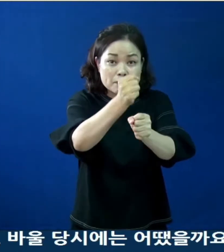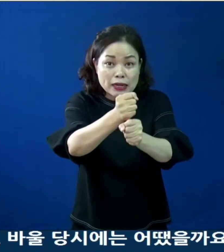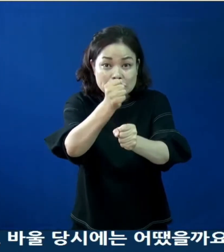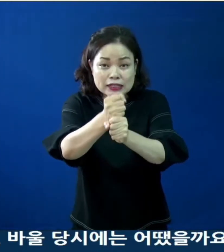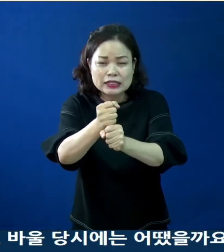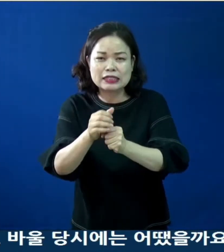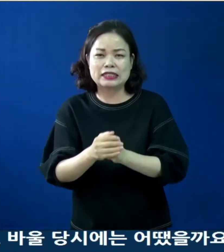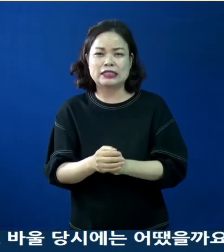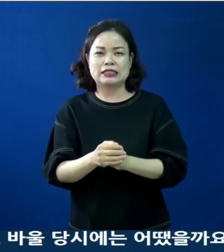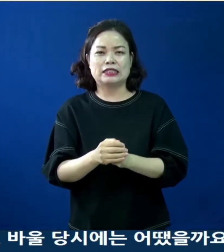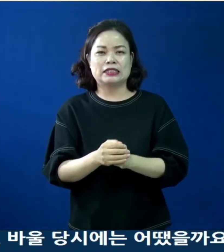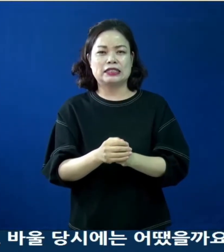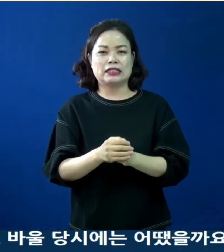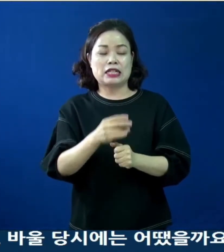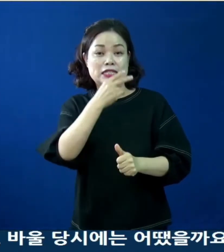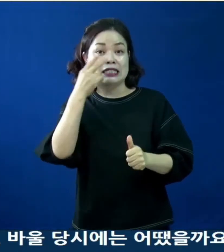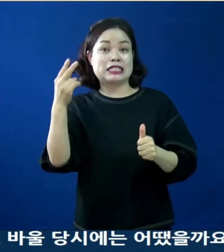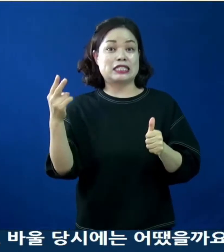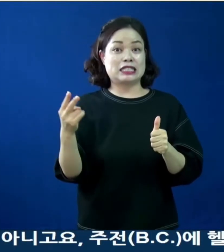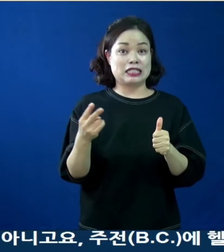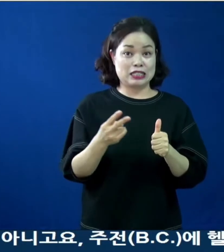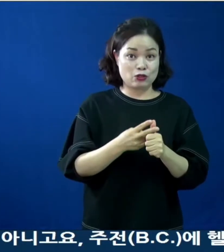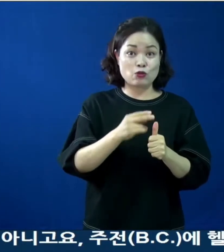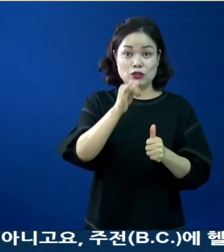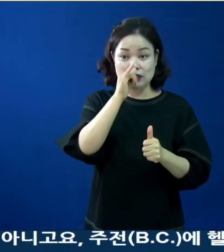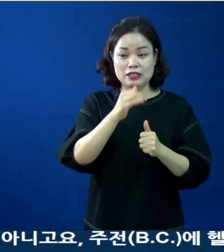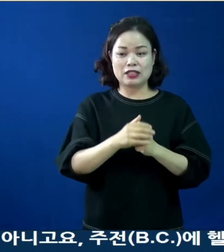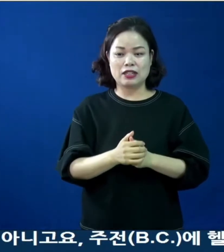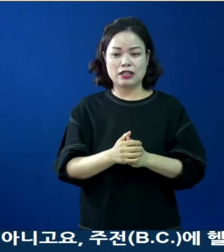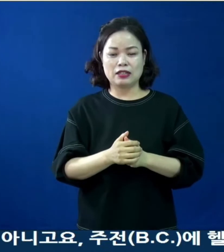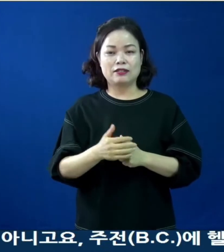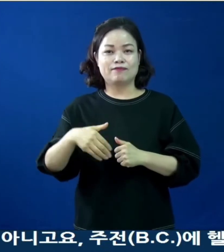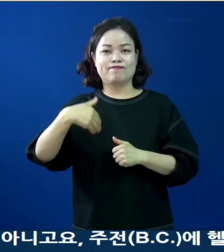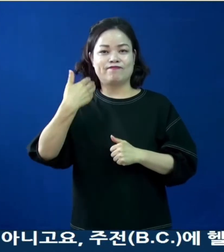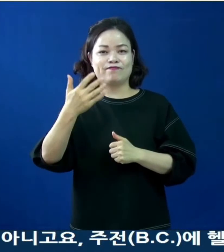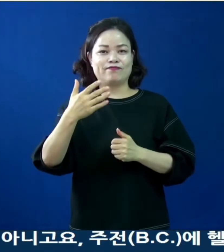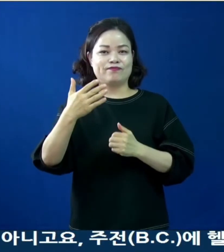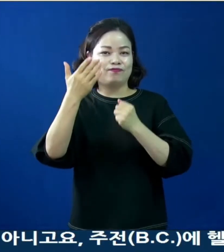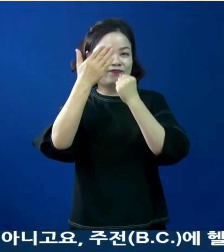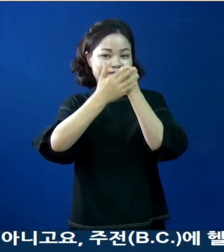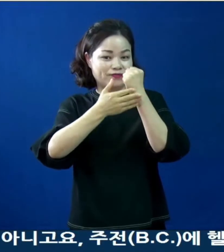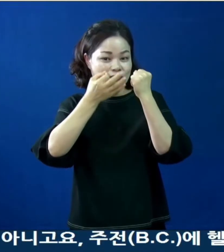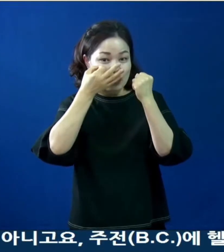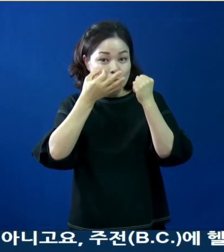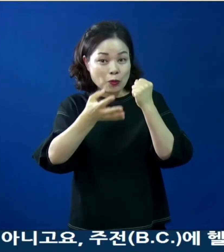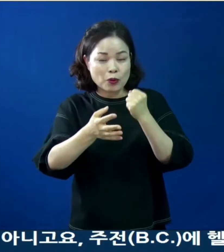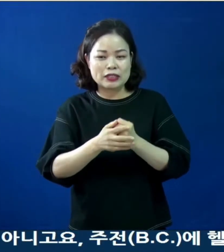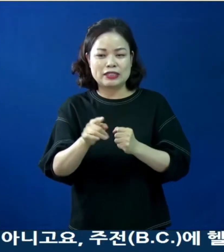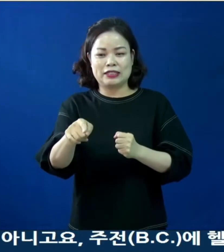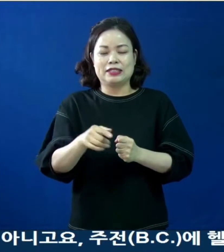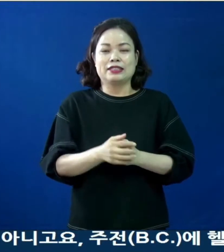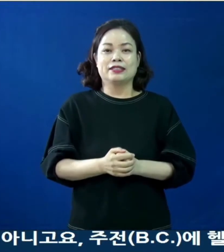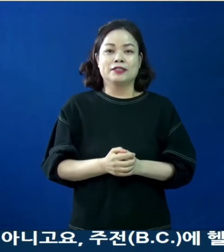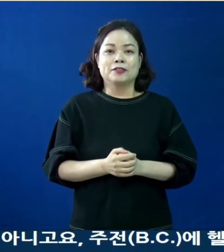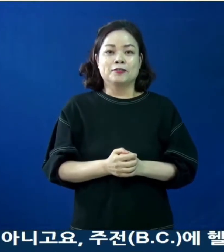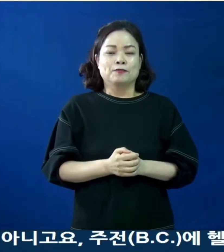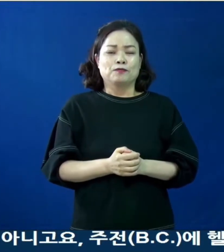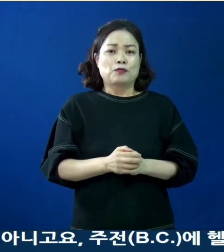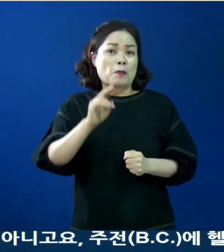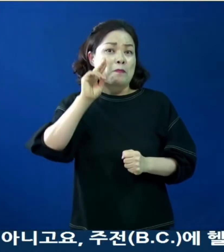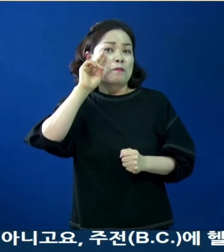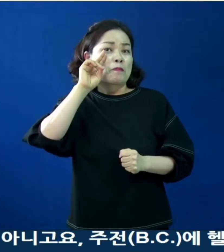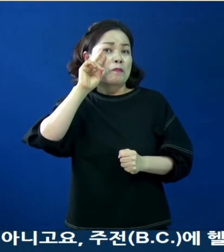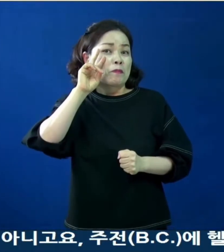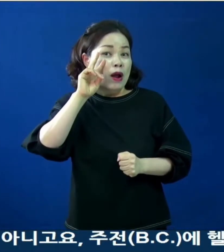만들려는 이 시도는 있었습니다. 자, 다음 사진 보시면요, 이게